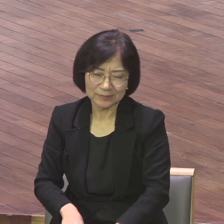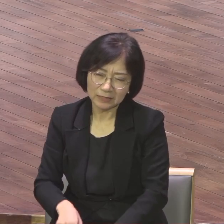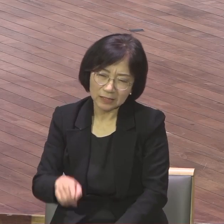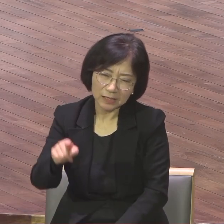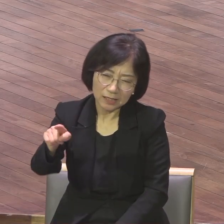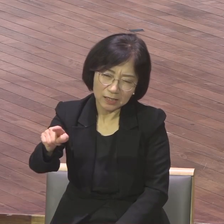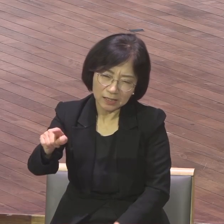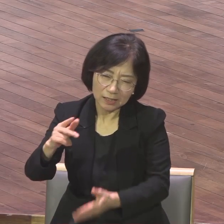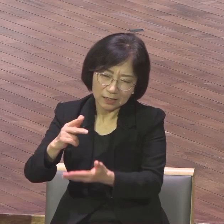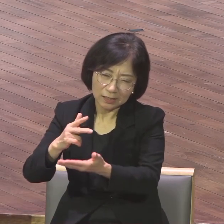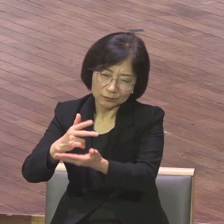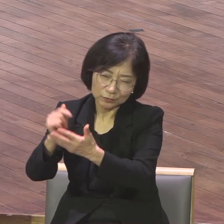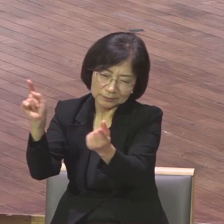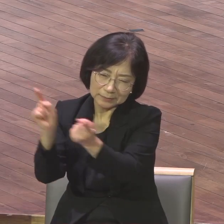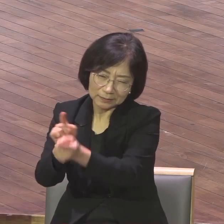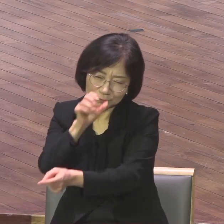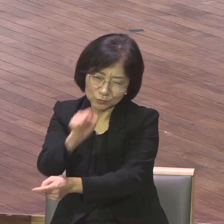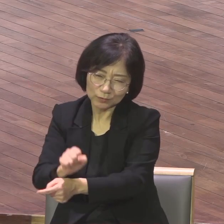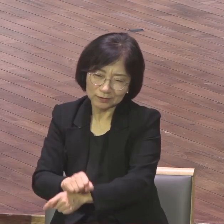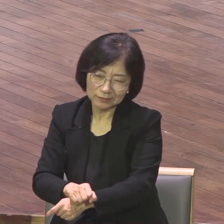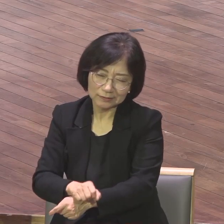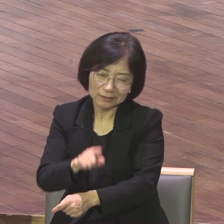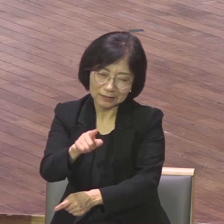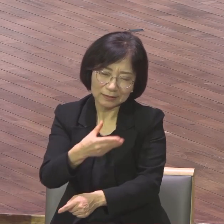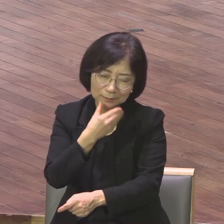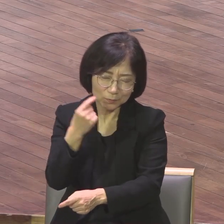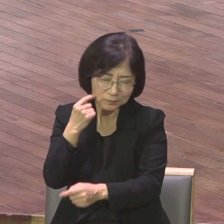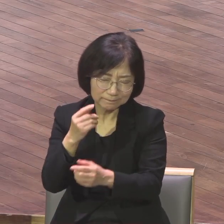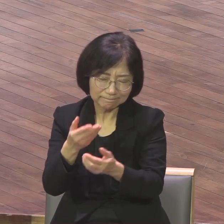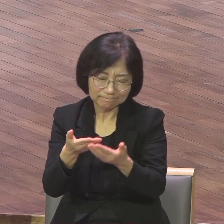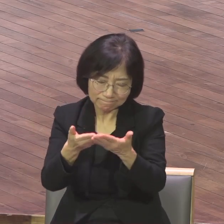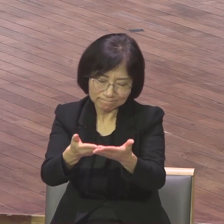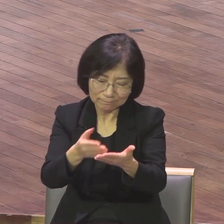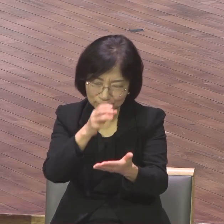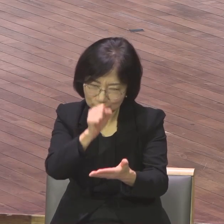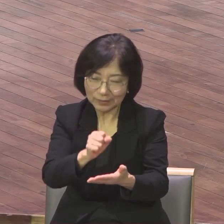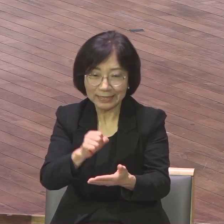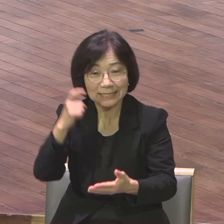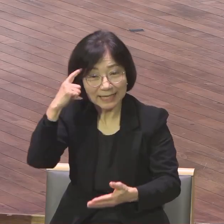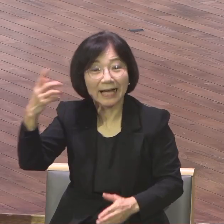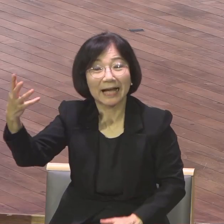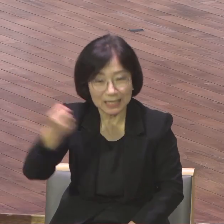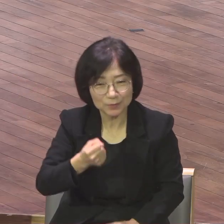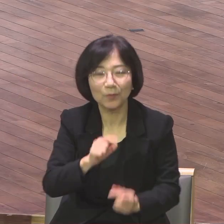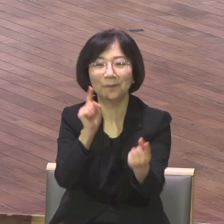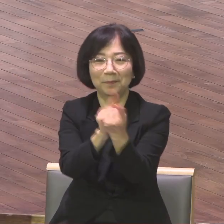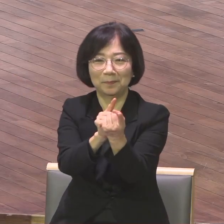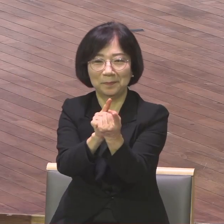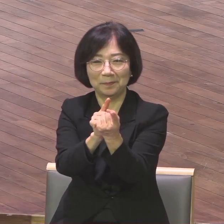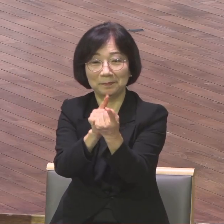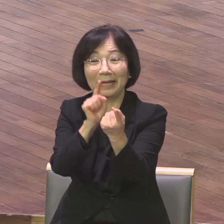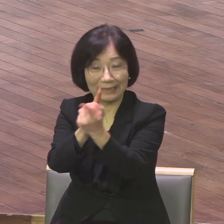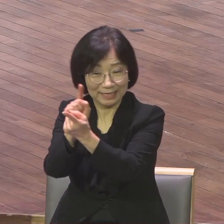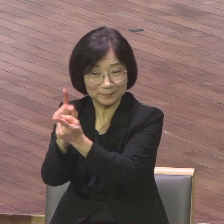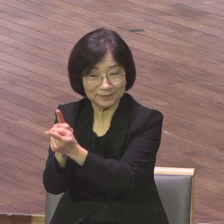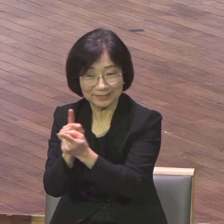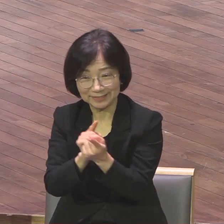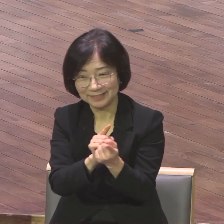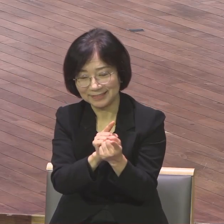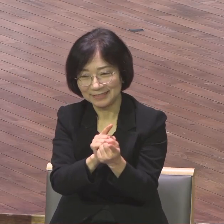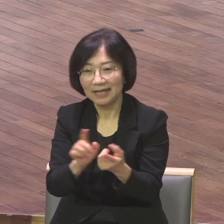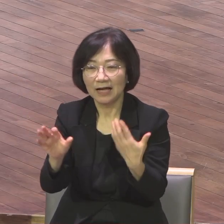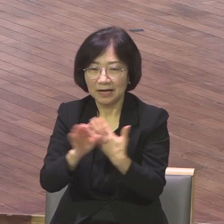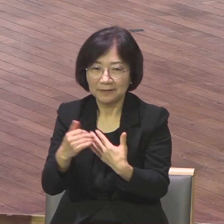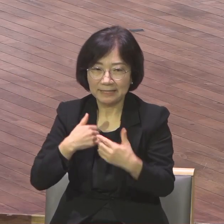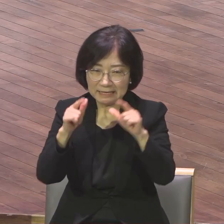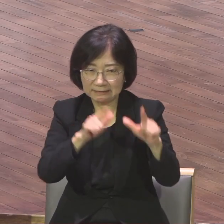생명을 주께로 인도해야지. 저 생명에 영원한 생명을 내가 넣어줘야지. 그러면요 여러분의 삶의 자체가 뭐요? 굉장히